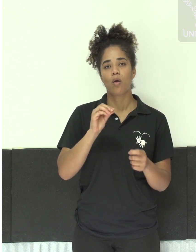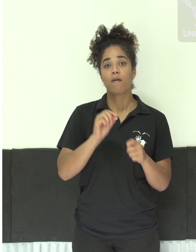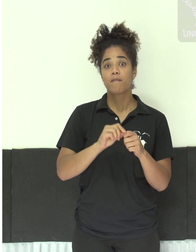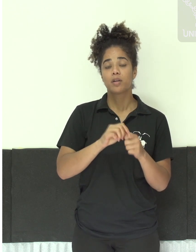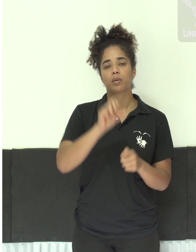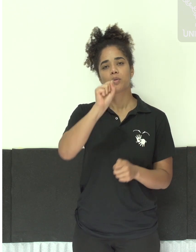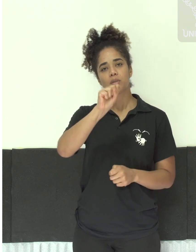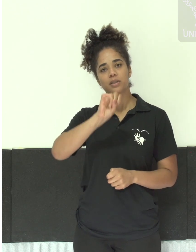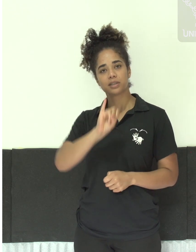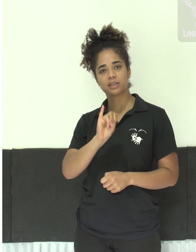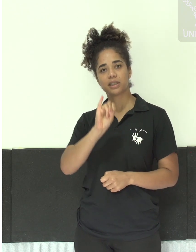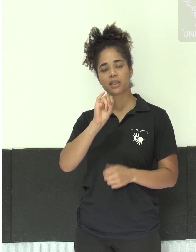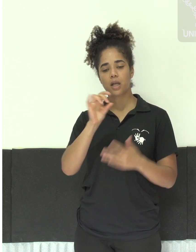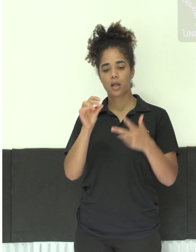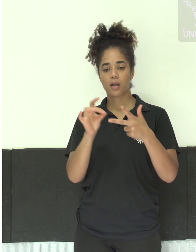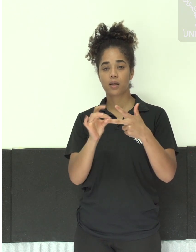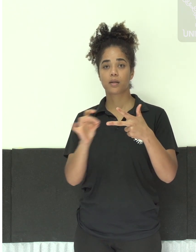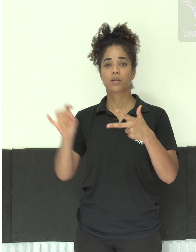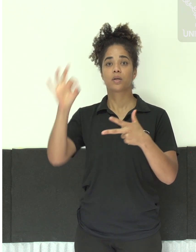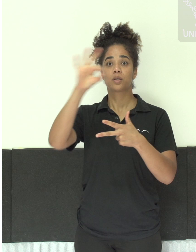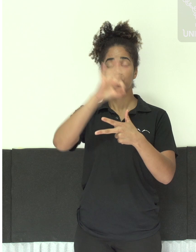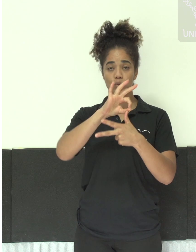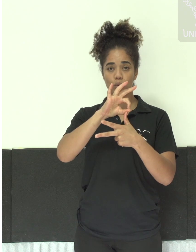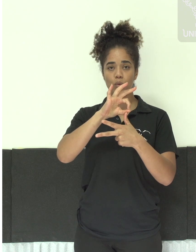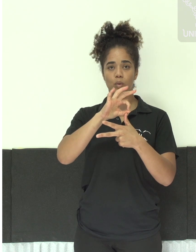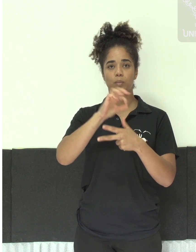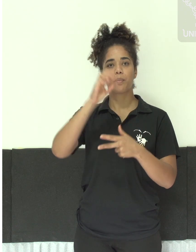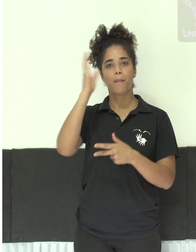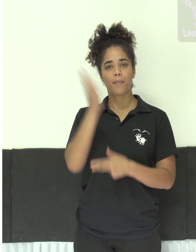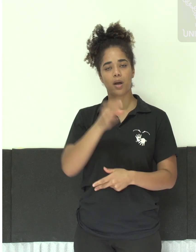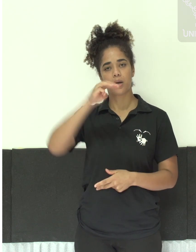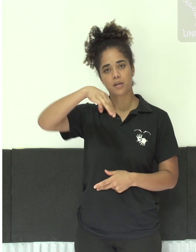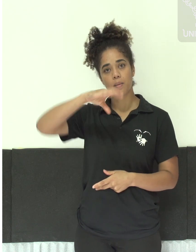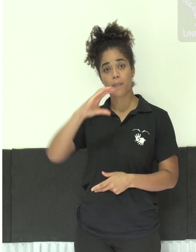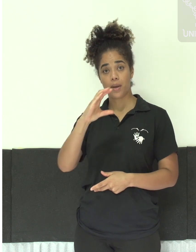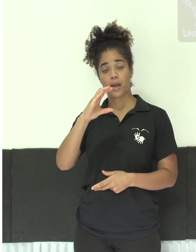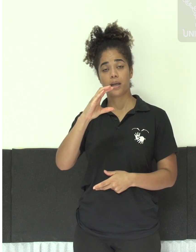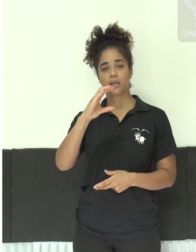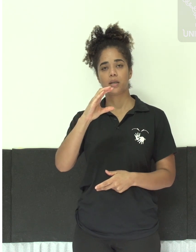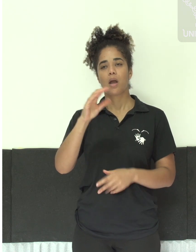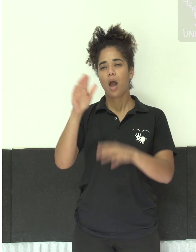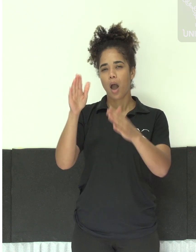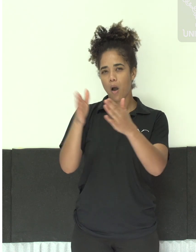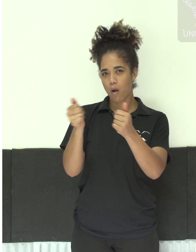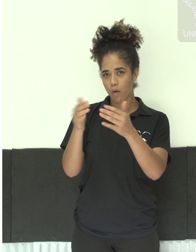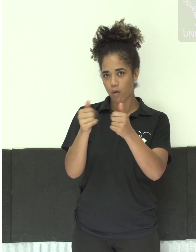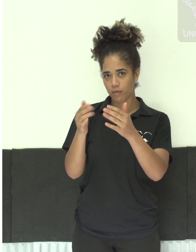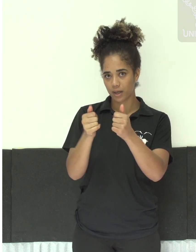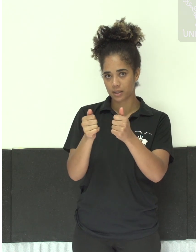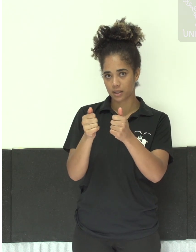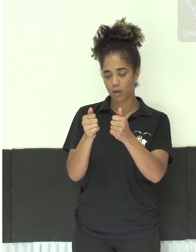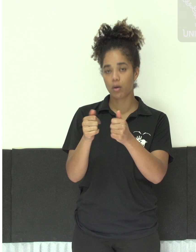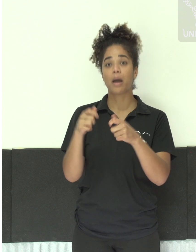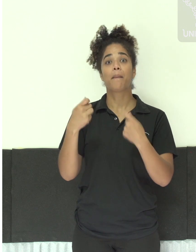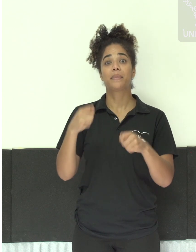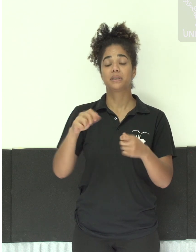inciso/MEC, e que a convocação e os prazos devem ser realizados pela UNILA,